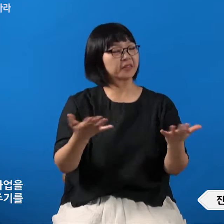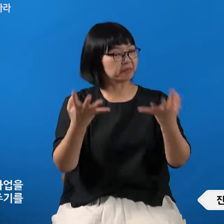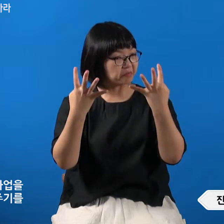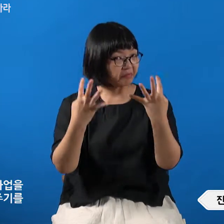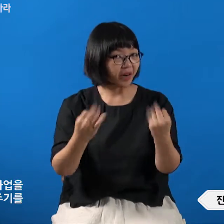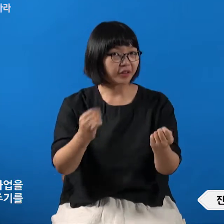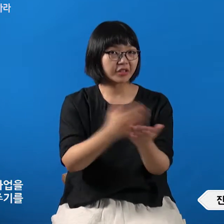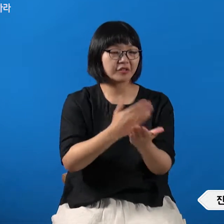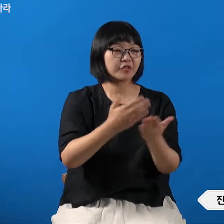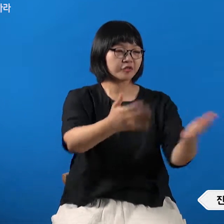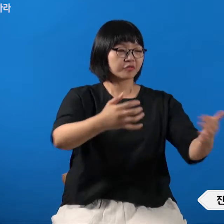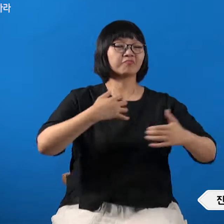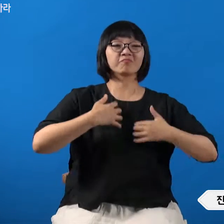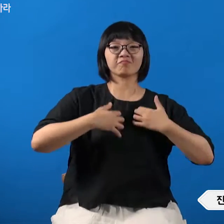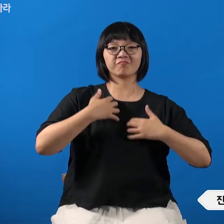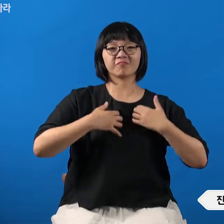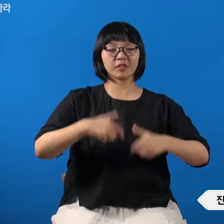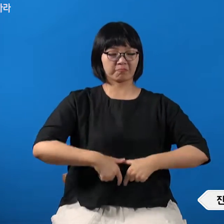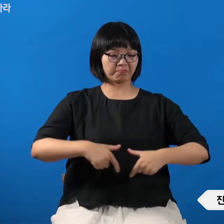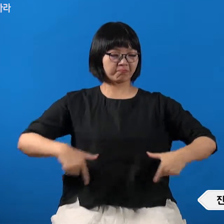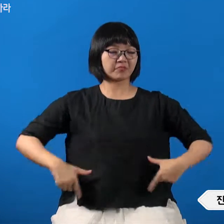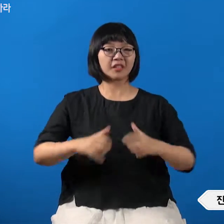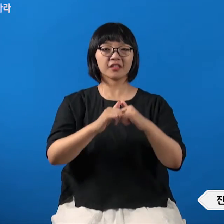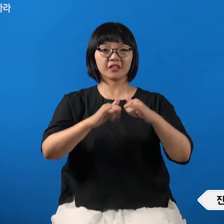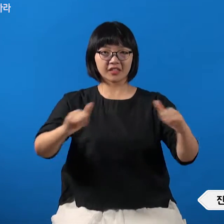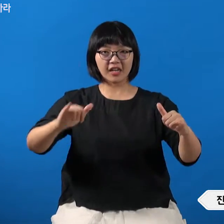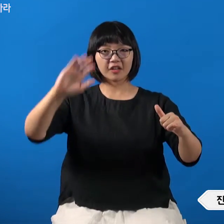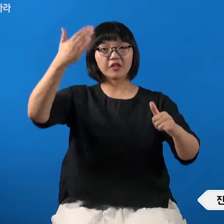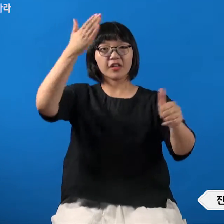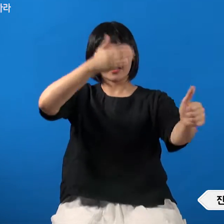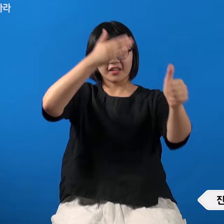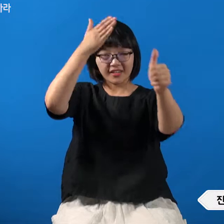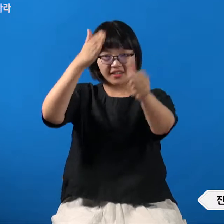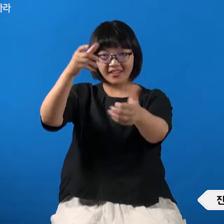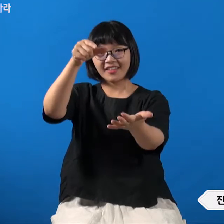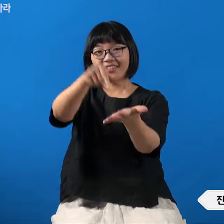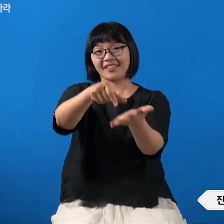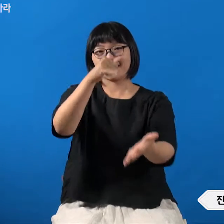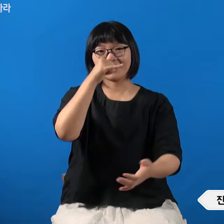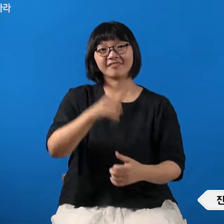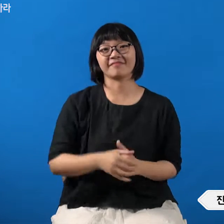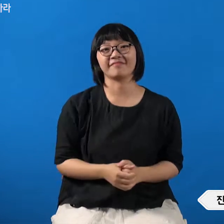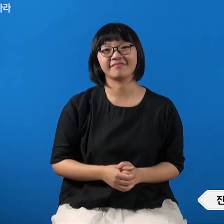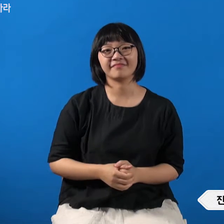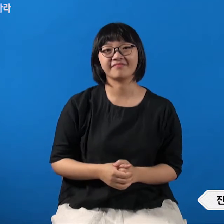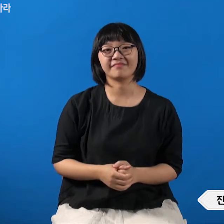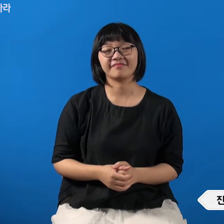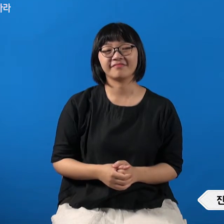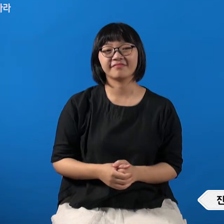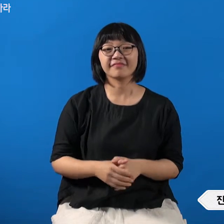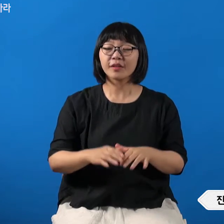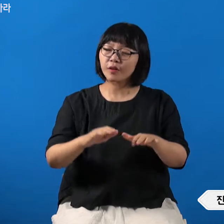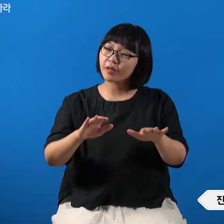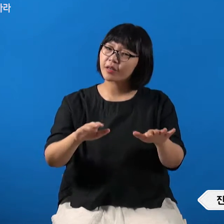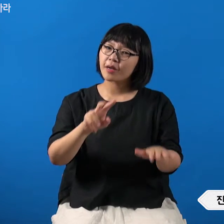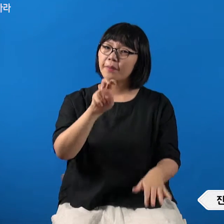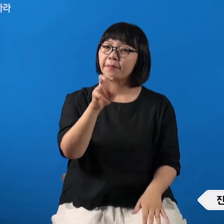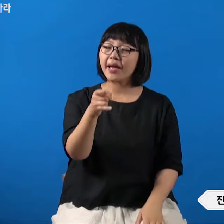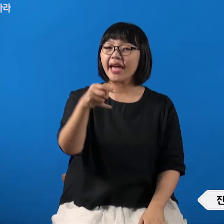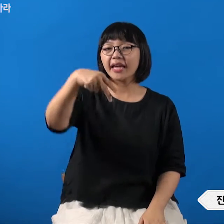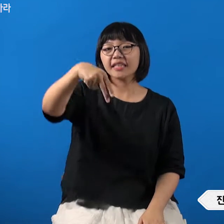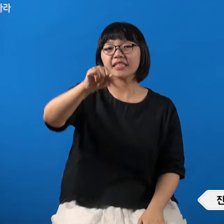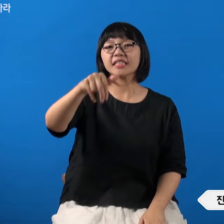좋아하며 너그러운 자가 되게 하라. 메시지 성경은 오늘 본문을 이렇게